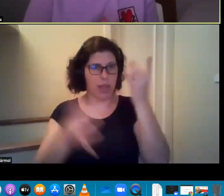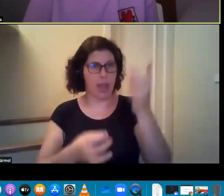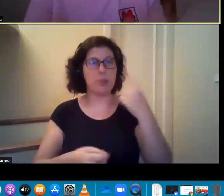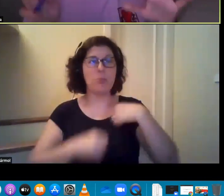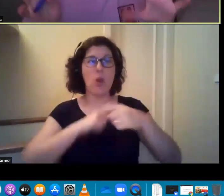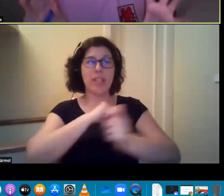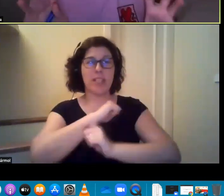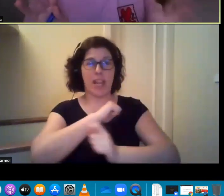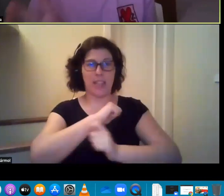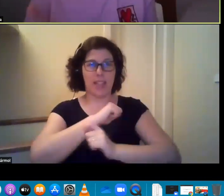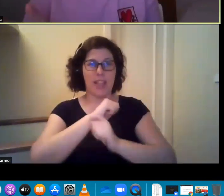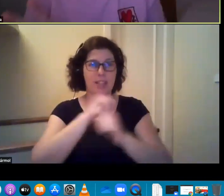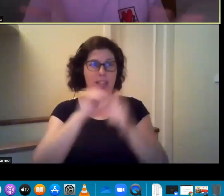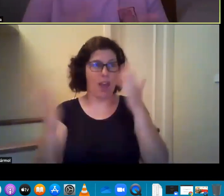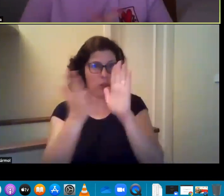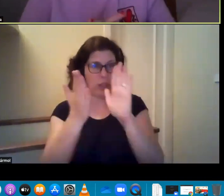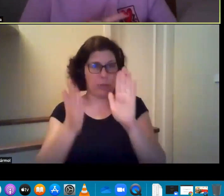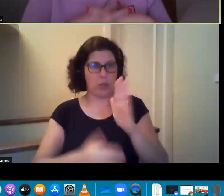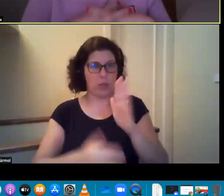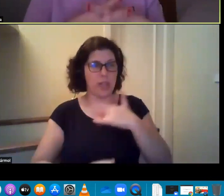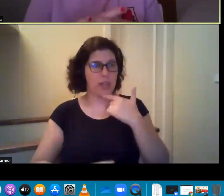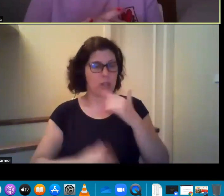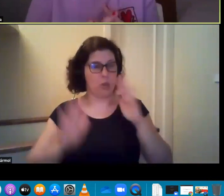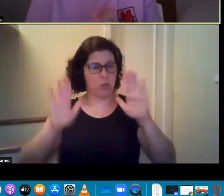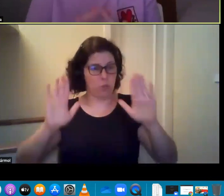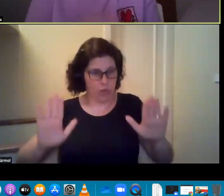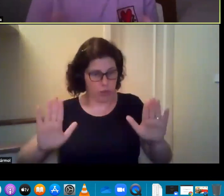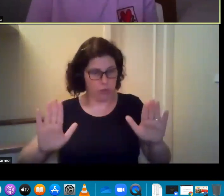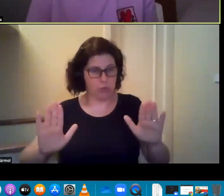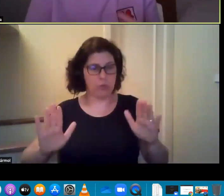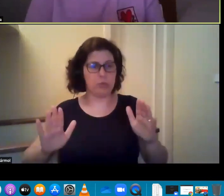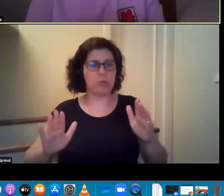decir, bueno, voy a parar, si en algún momento surge algún conflicto